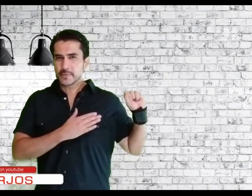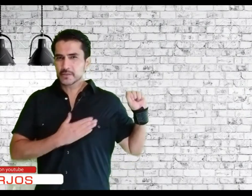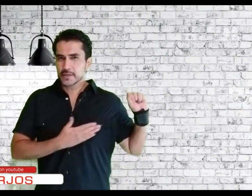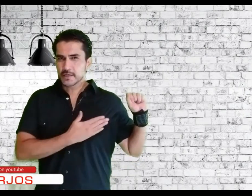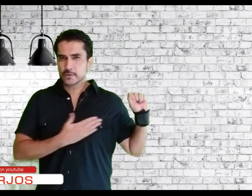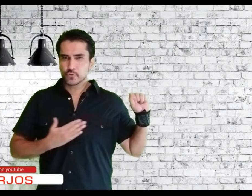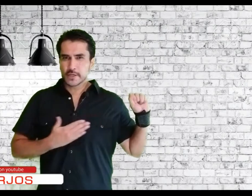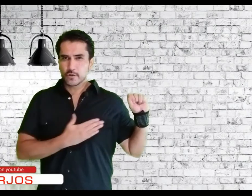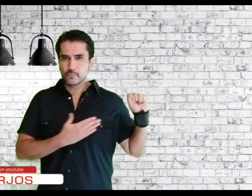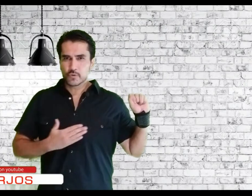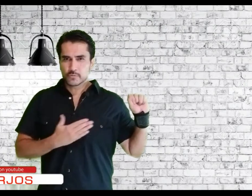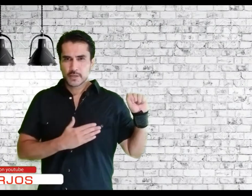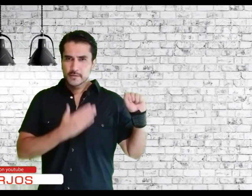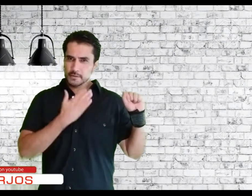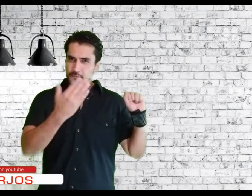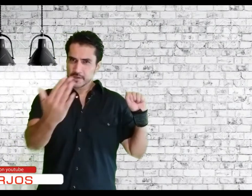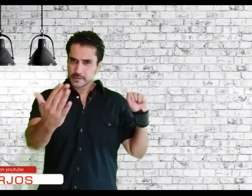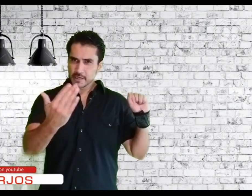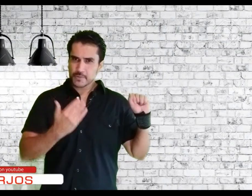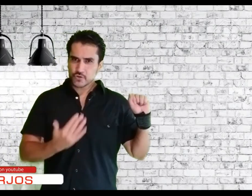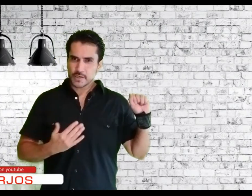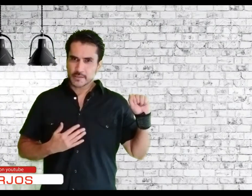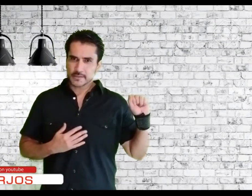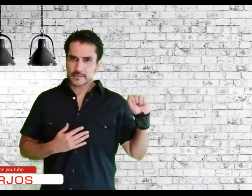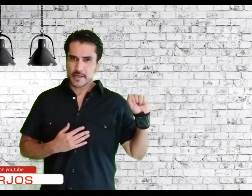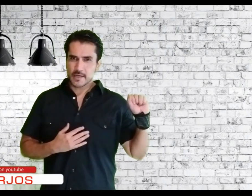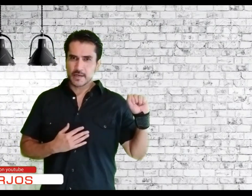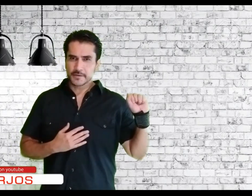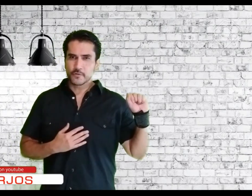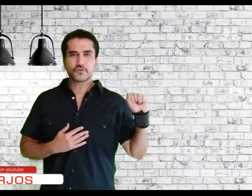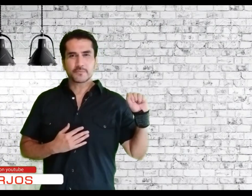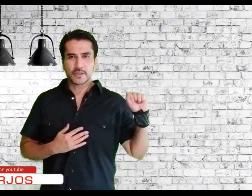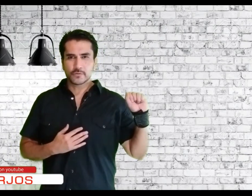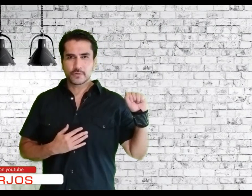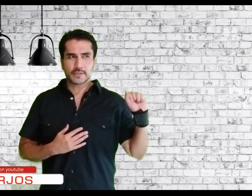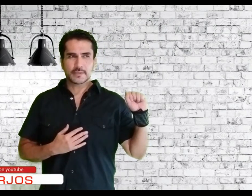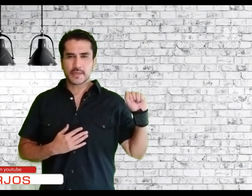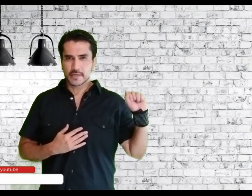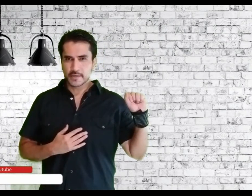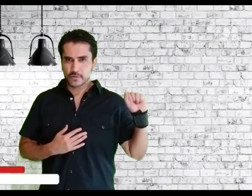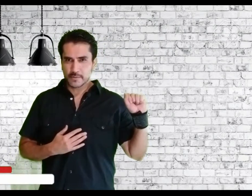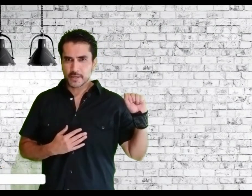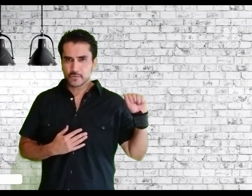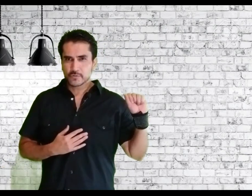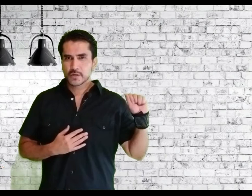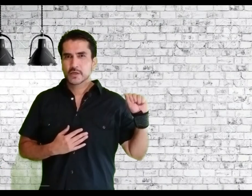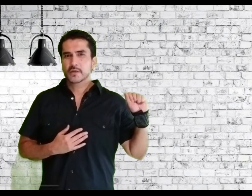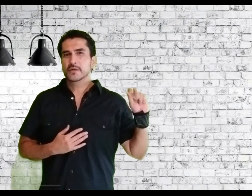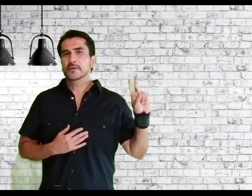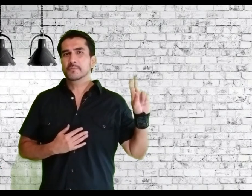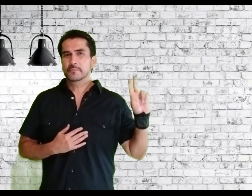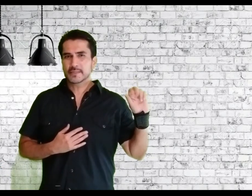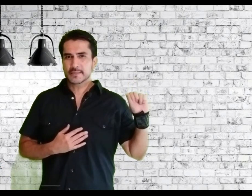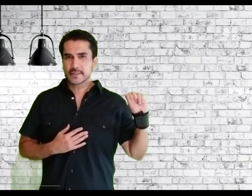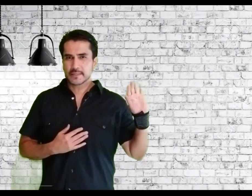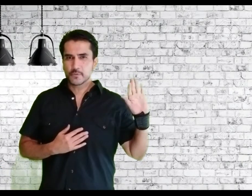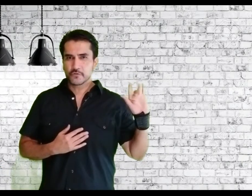mantener a la altura del hombro, de frente a la persona que te está observando y que te está leyendo la mano. Vas a hacer este